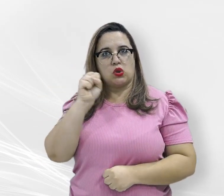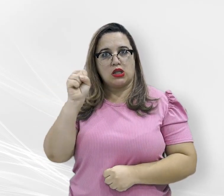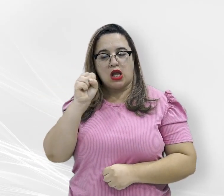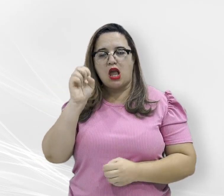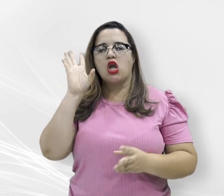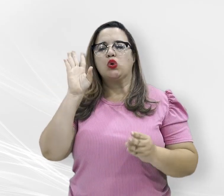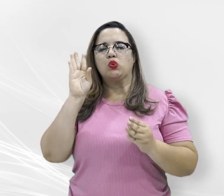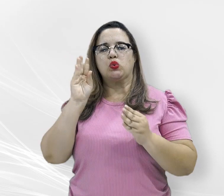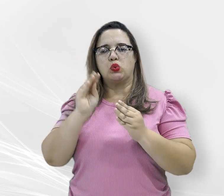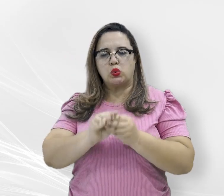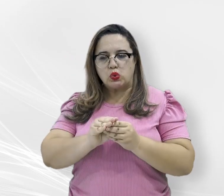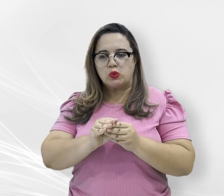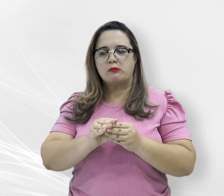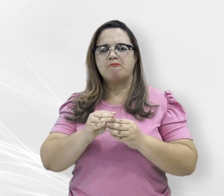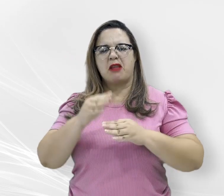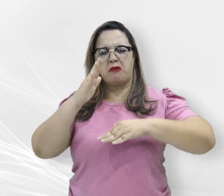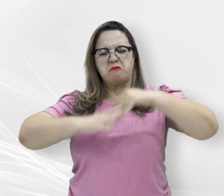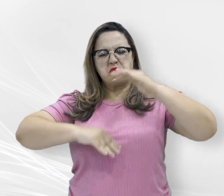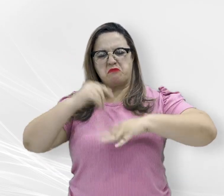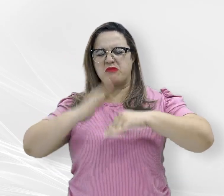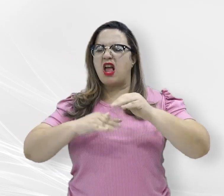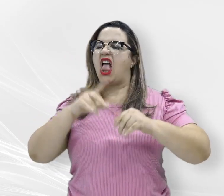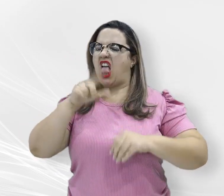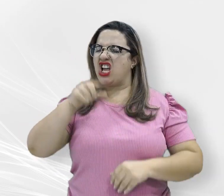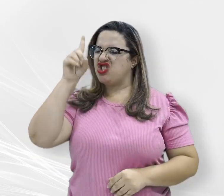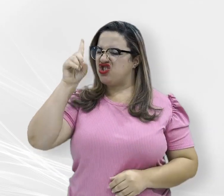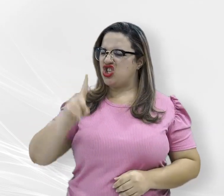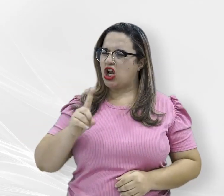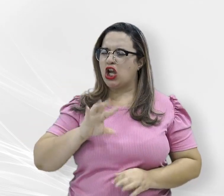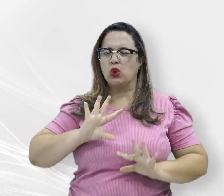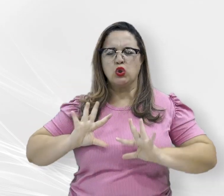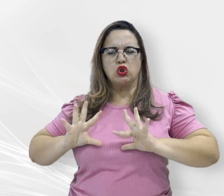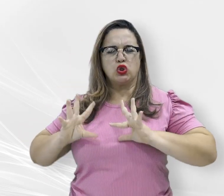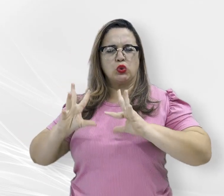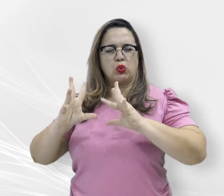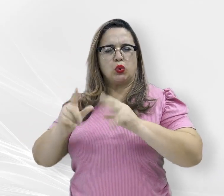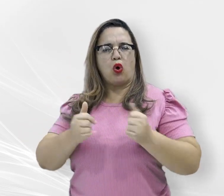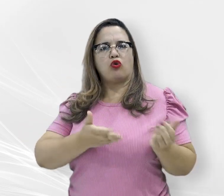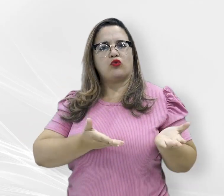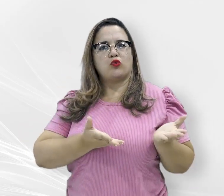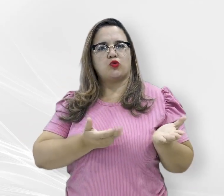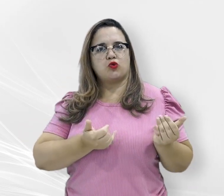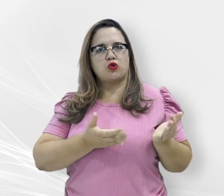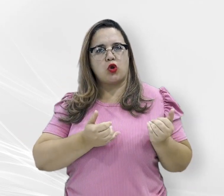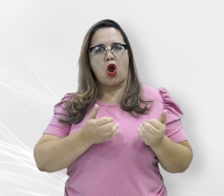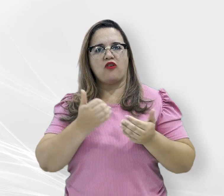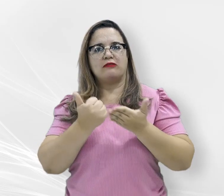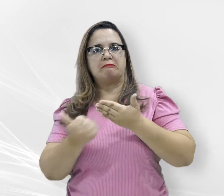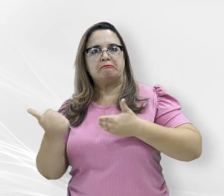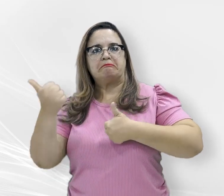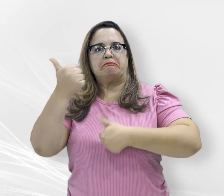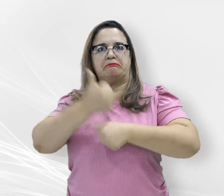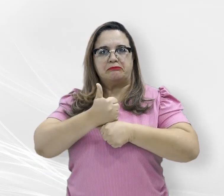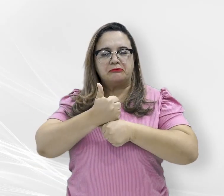dos direitos fundamentais de todo adolescente e jovem, a ser garantido com absoluta prioridade, observadas as